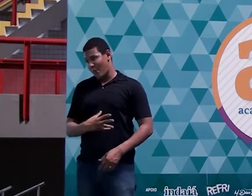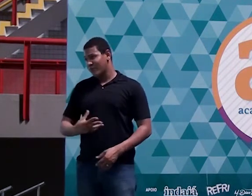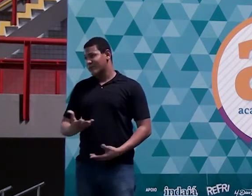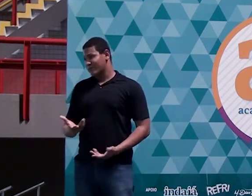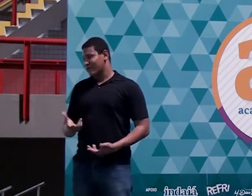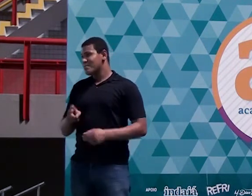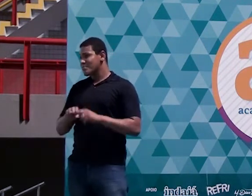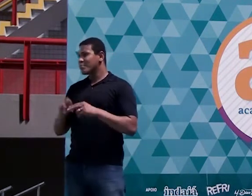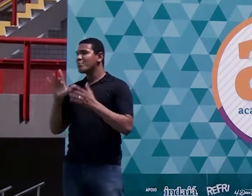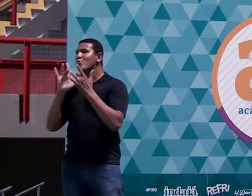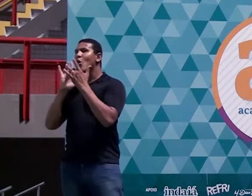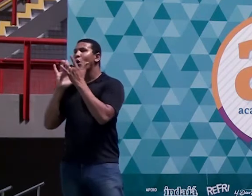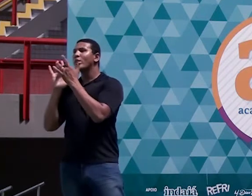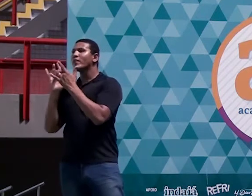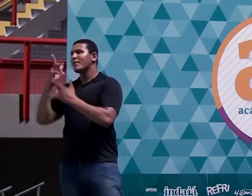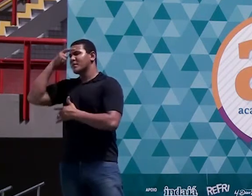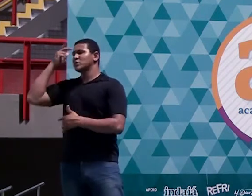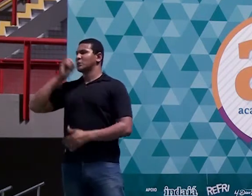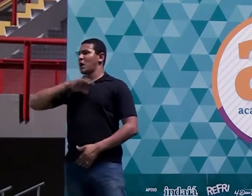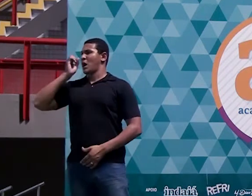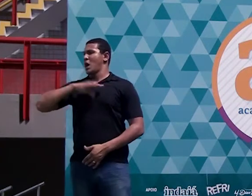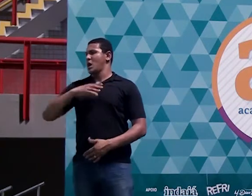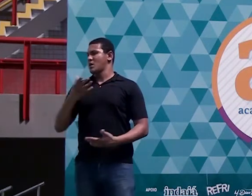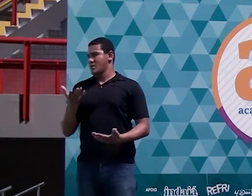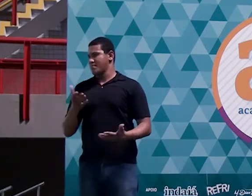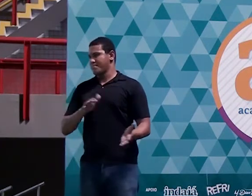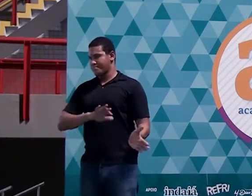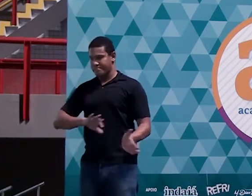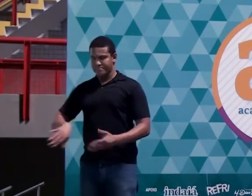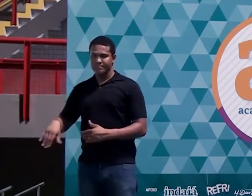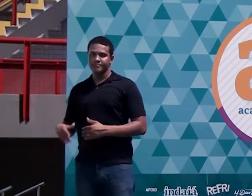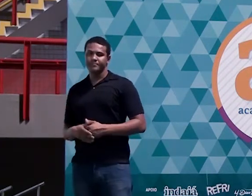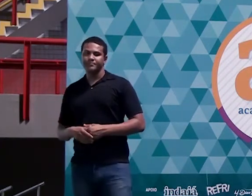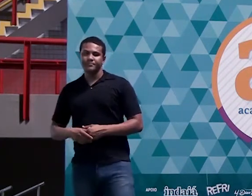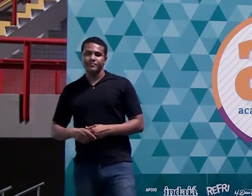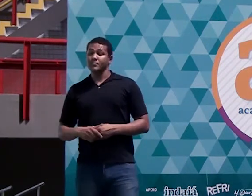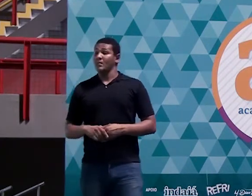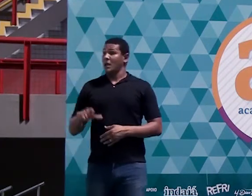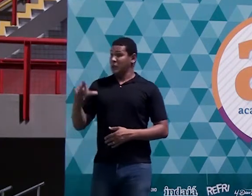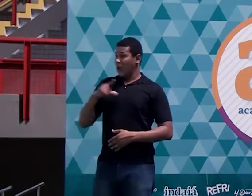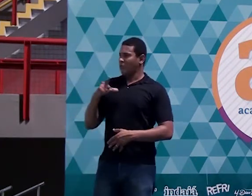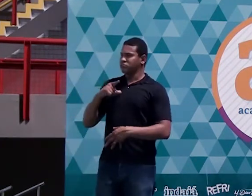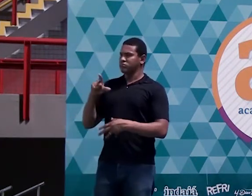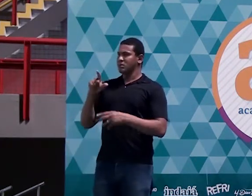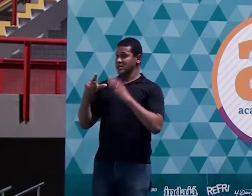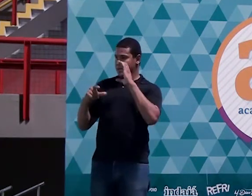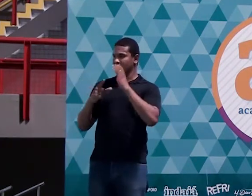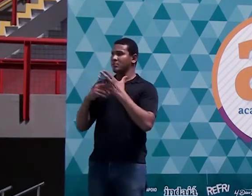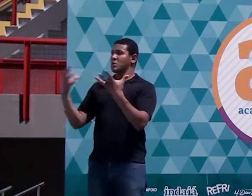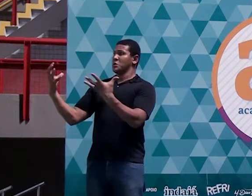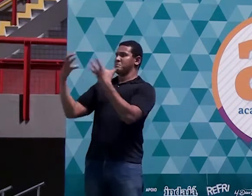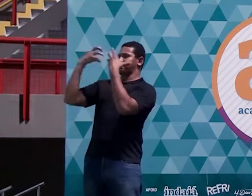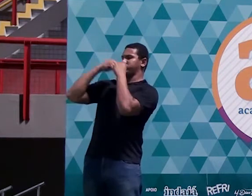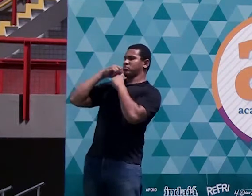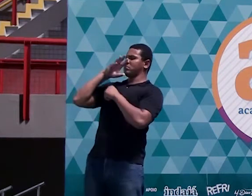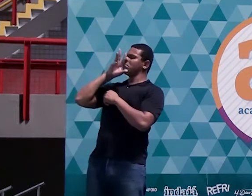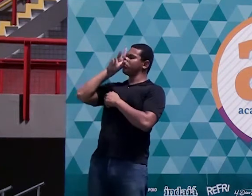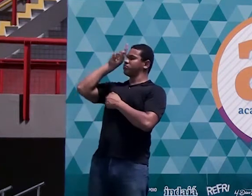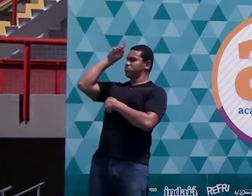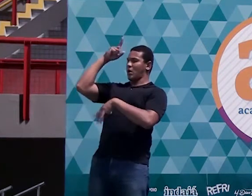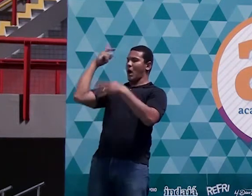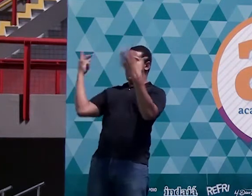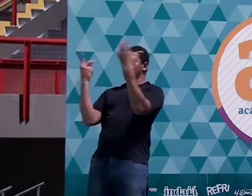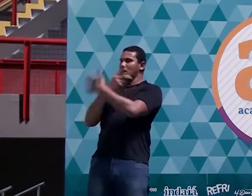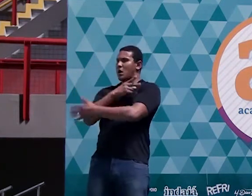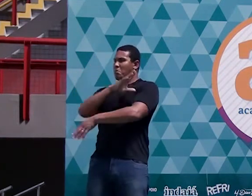causa do contato com os bárbaros, tá bom? A invasão dos bárbaros, que destruiu não só em civilização romana, como